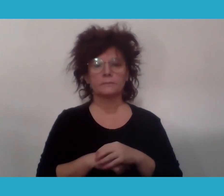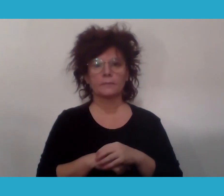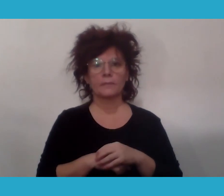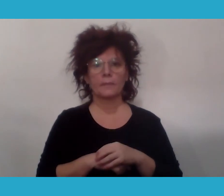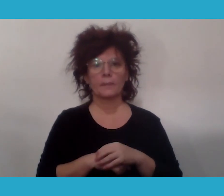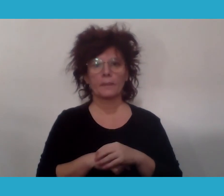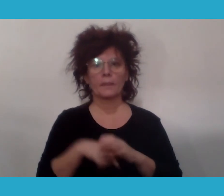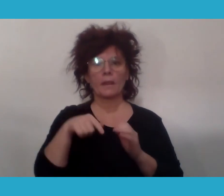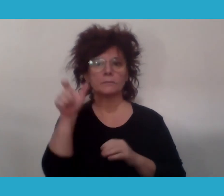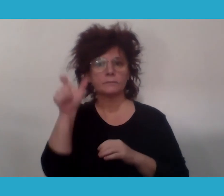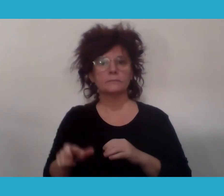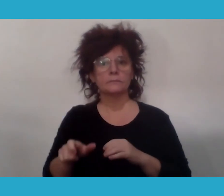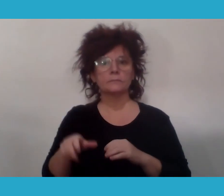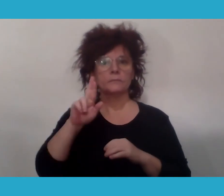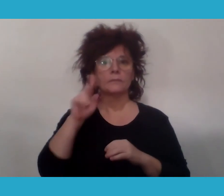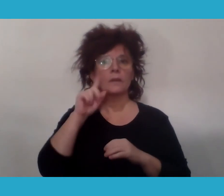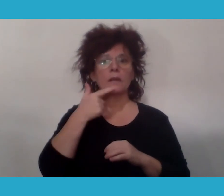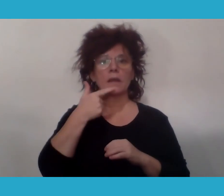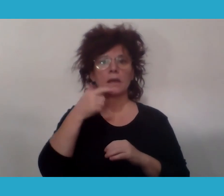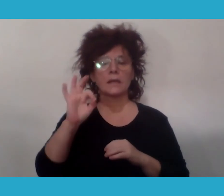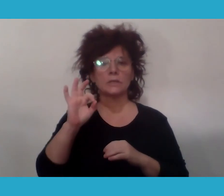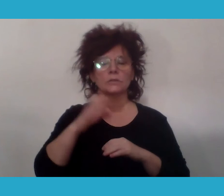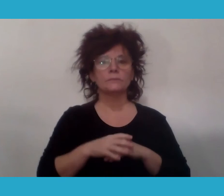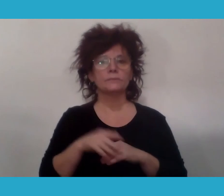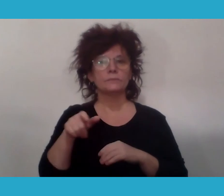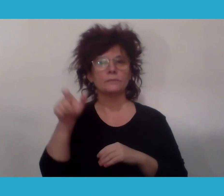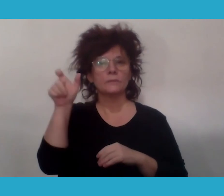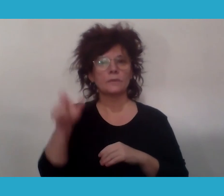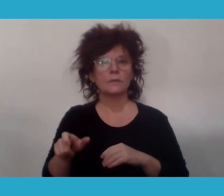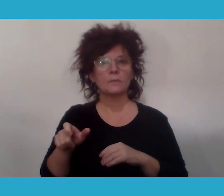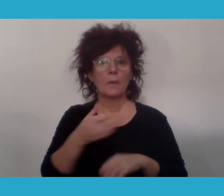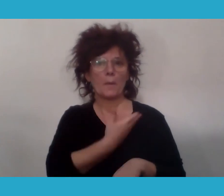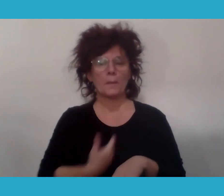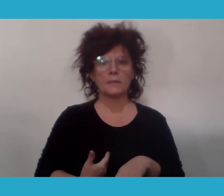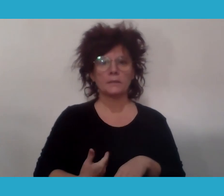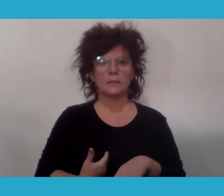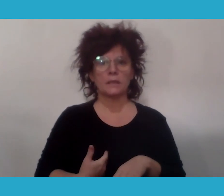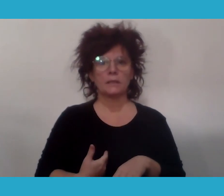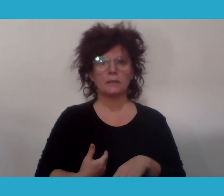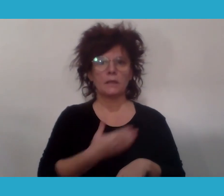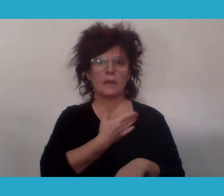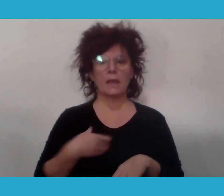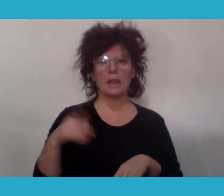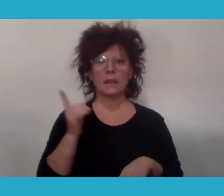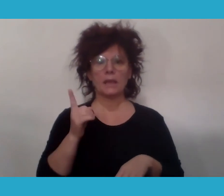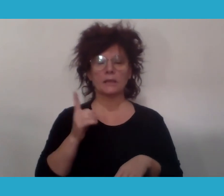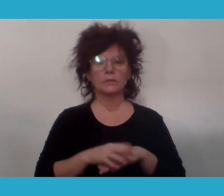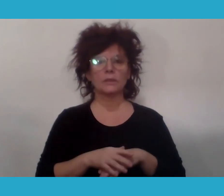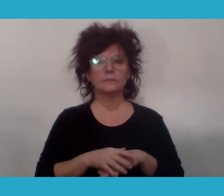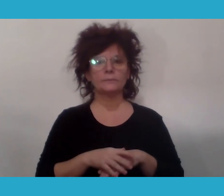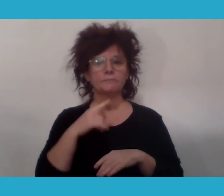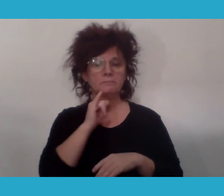Se le cede la palabra a la señora Rizzo Delia Rosana, quien dice ser docente y directora de la Comuna San Roque.